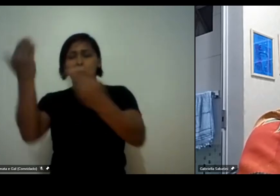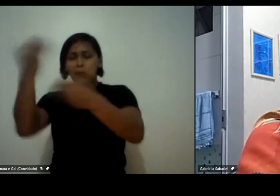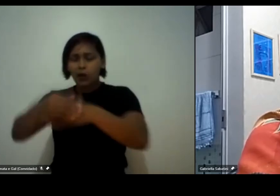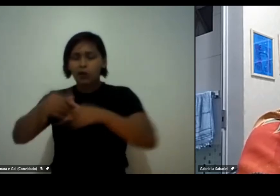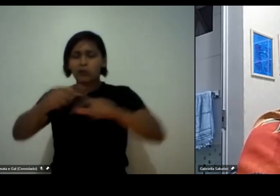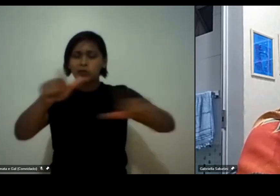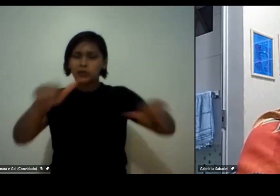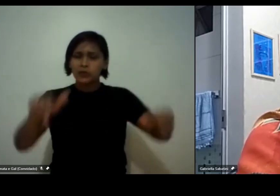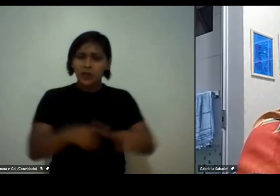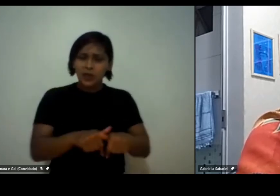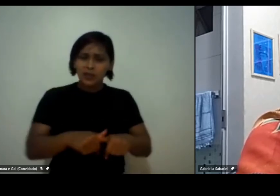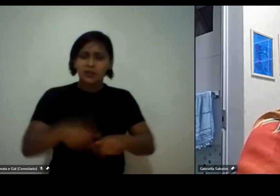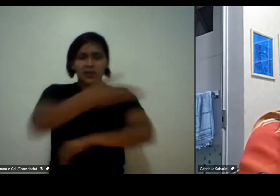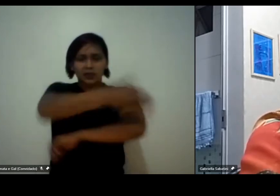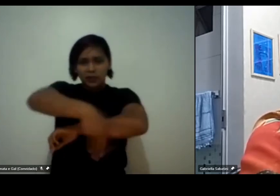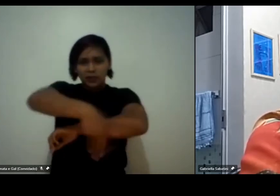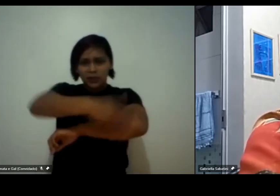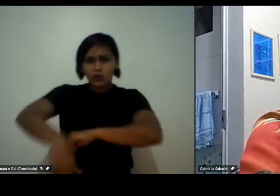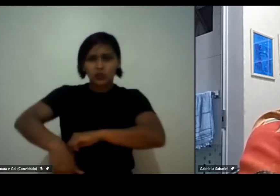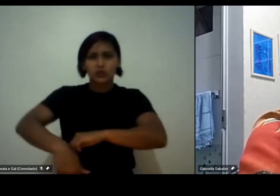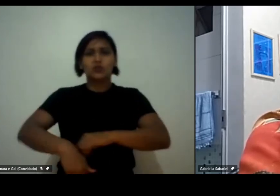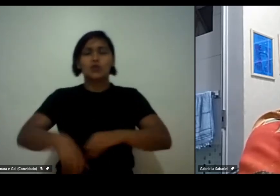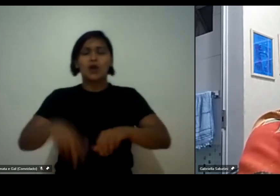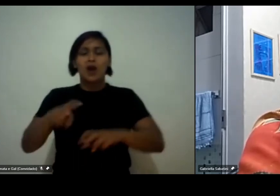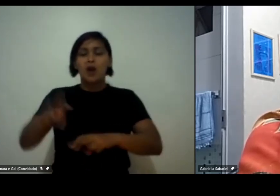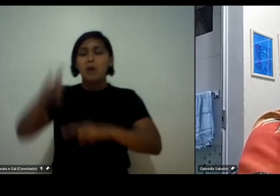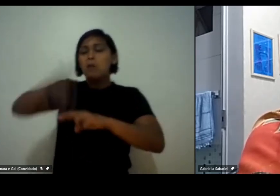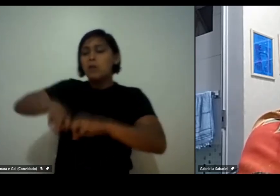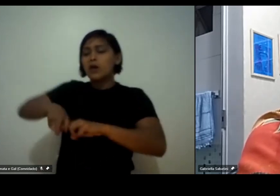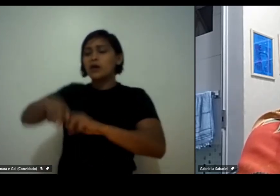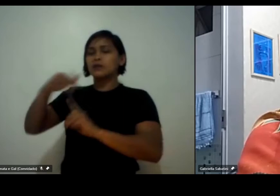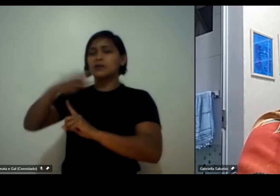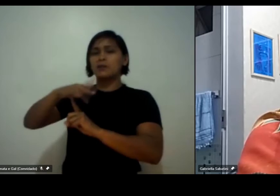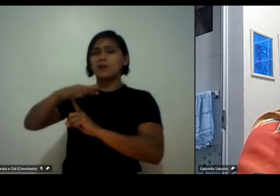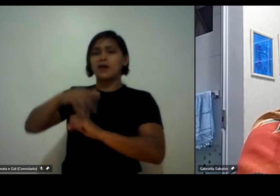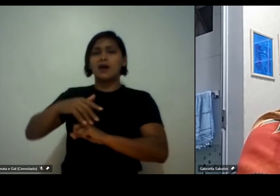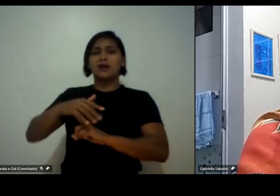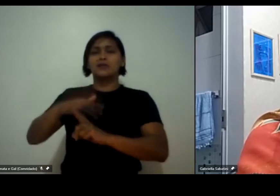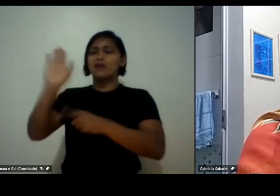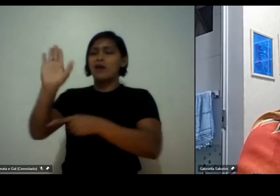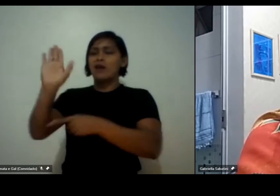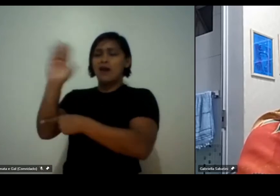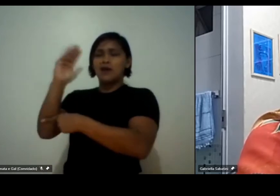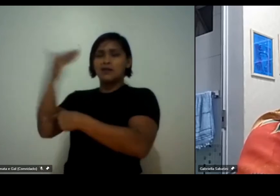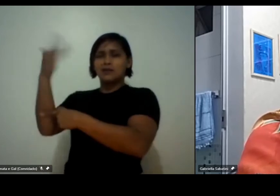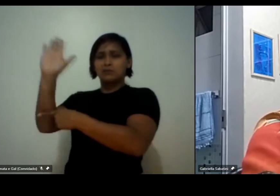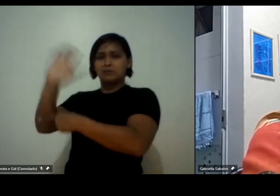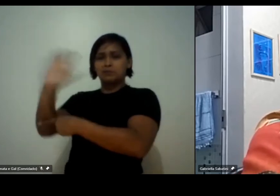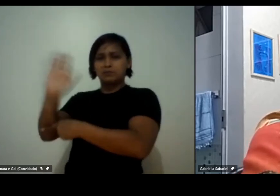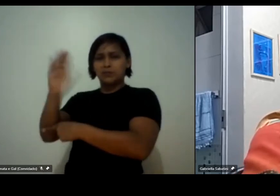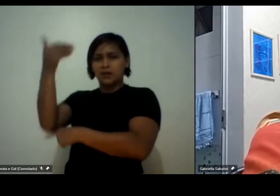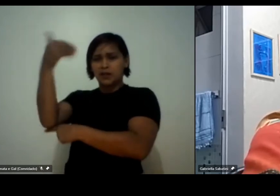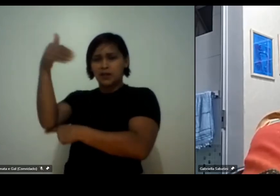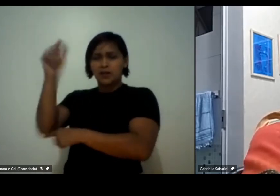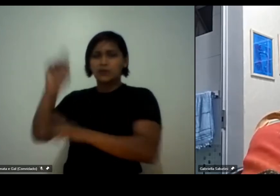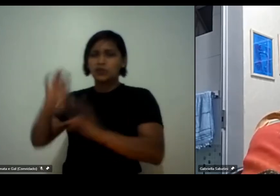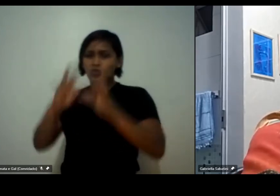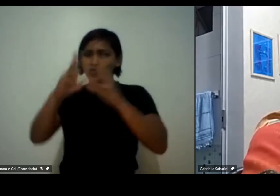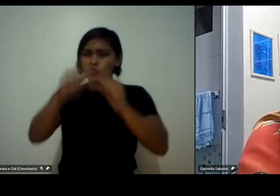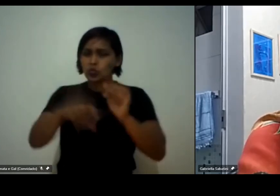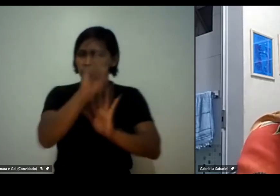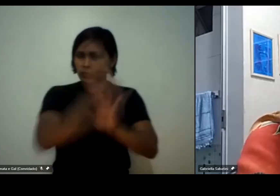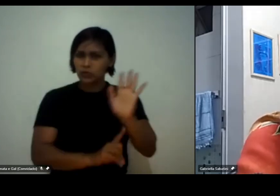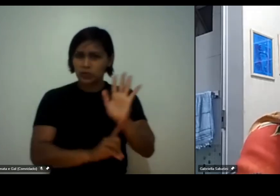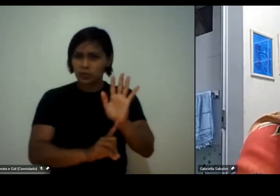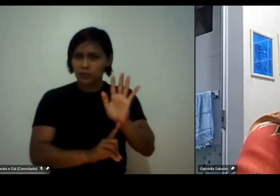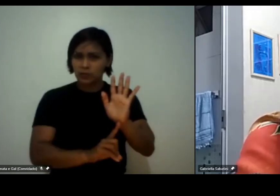canteiro entre as ruas, o banco da praça, as placas de trânsito que nos comandam pare, tudo é direito.